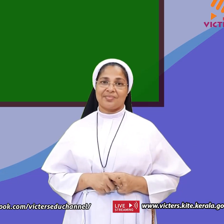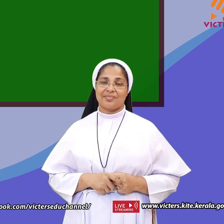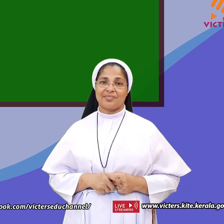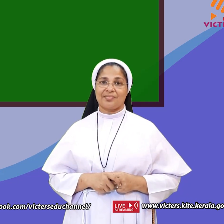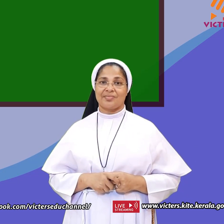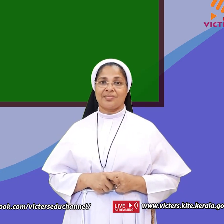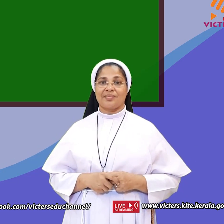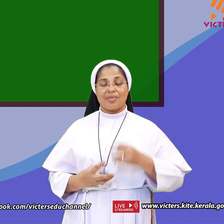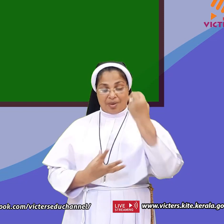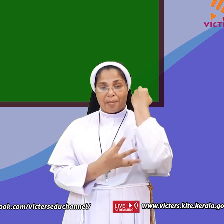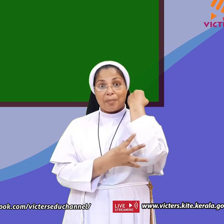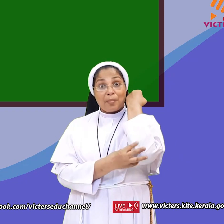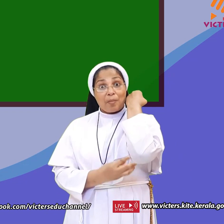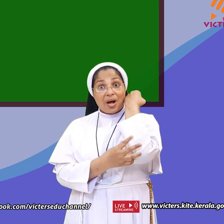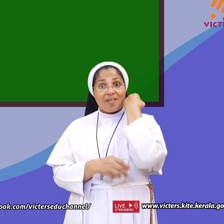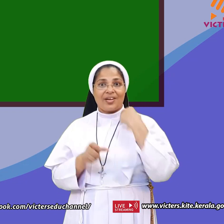പാവങ്ങൾ എന്ന നോവലിലെ മെത്രൻ.